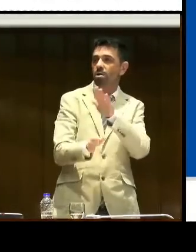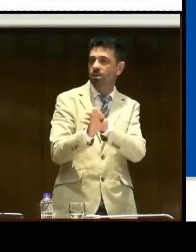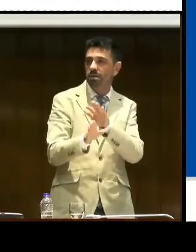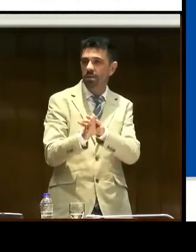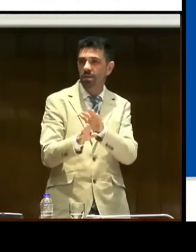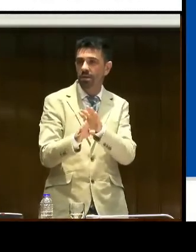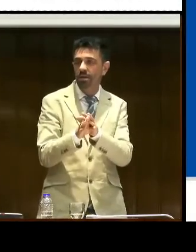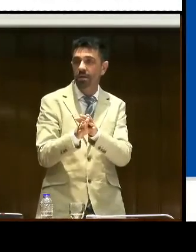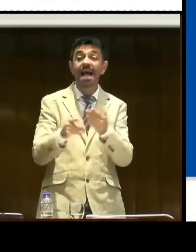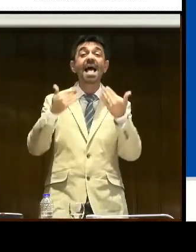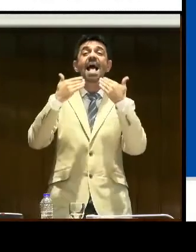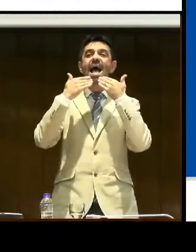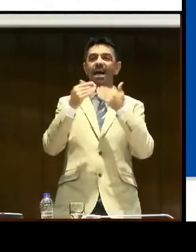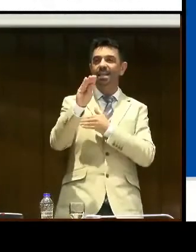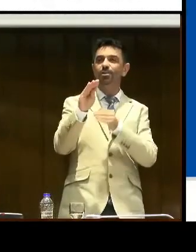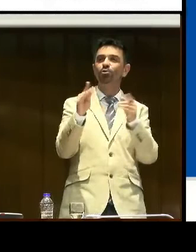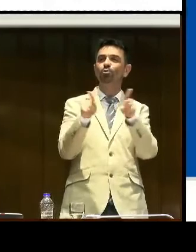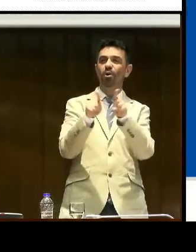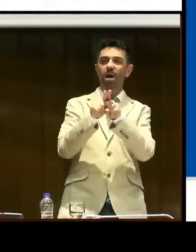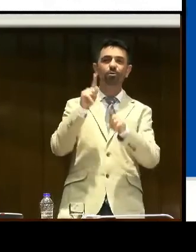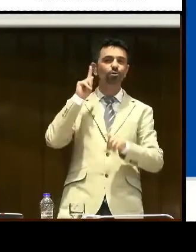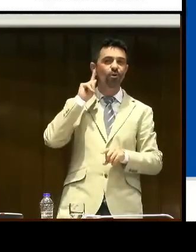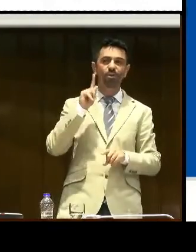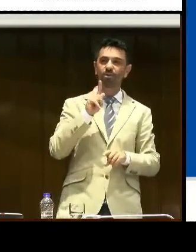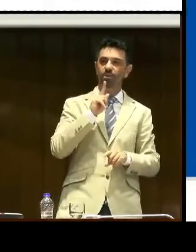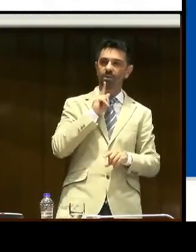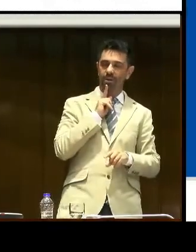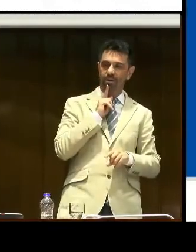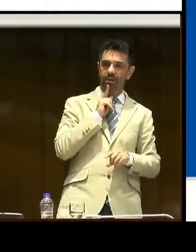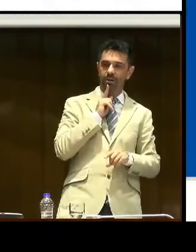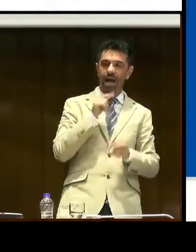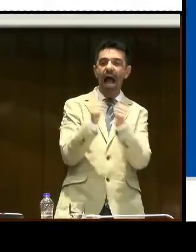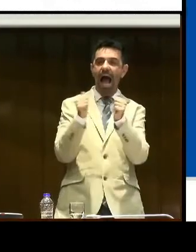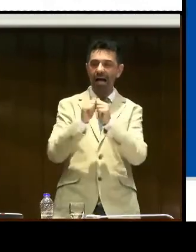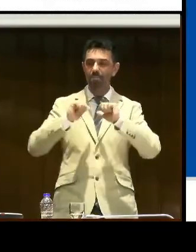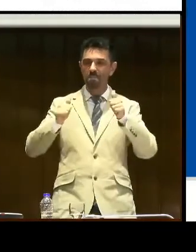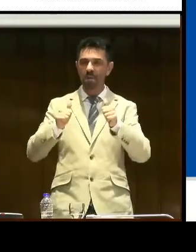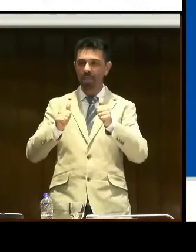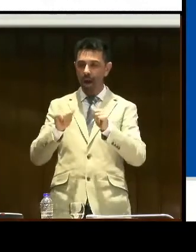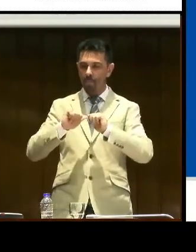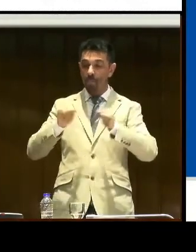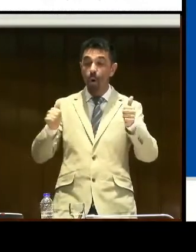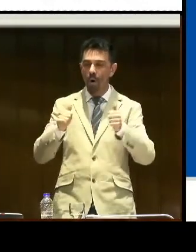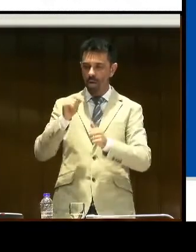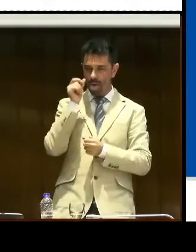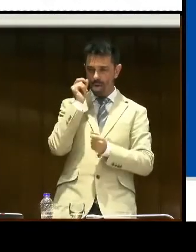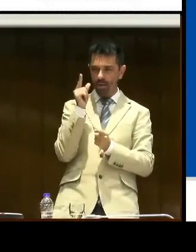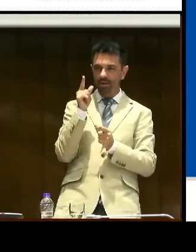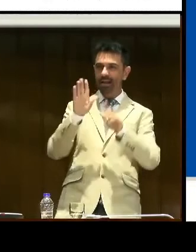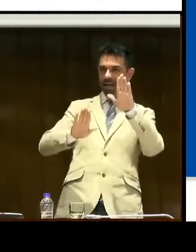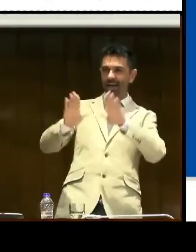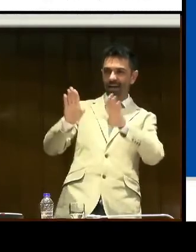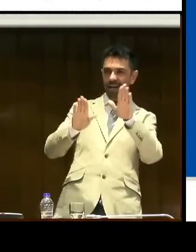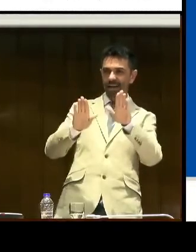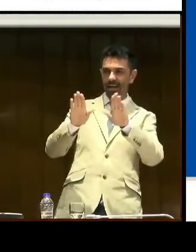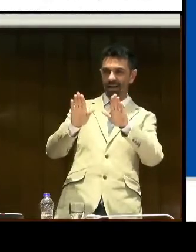Fue su hermano sordo quien le inició en la gestualidad, en la mímesis en su infancia, pero no fue